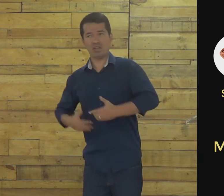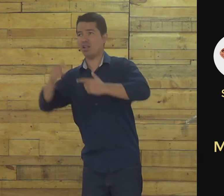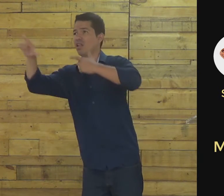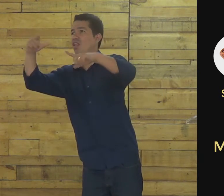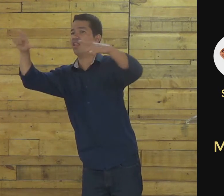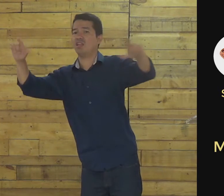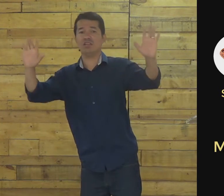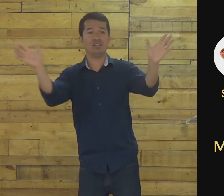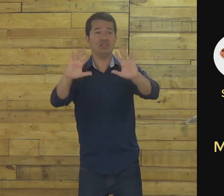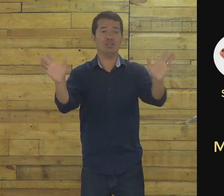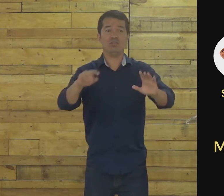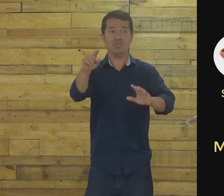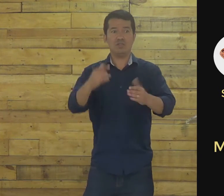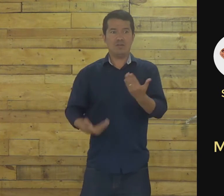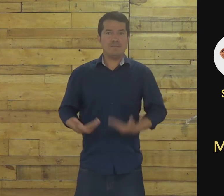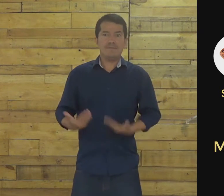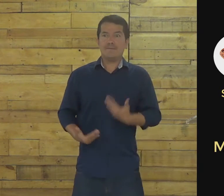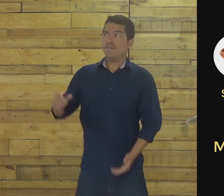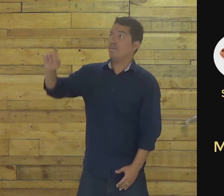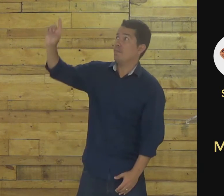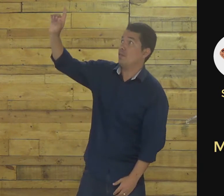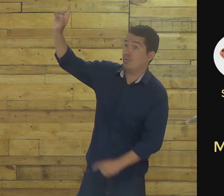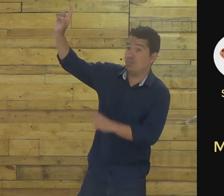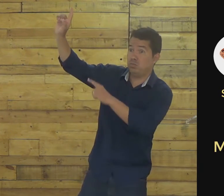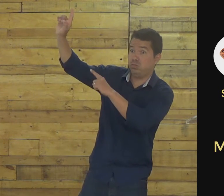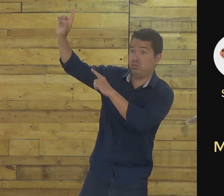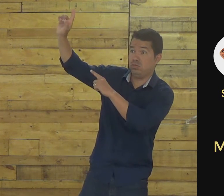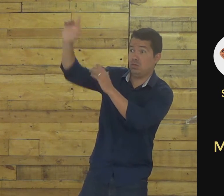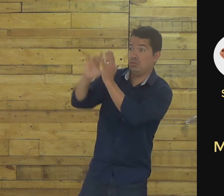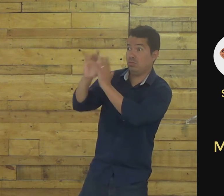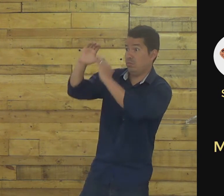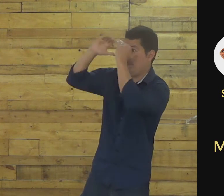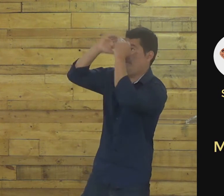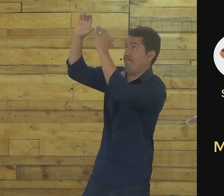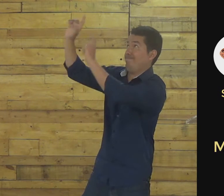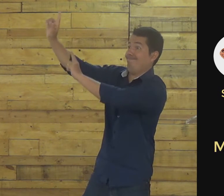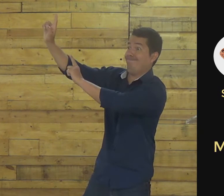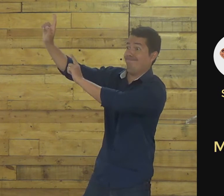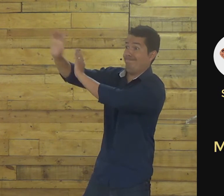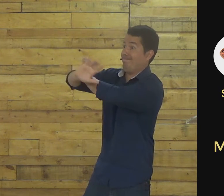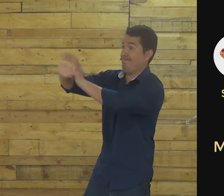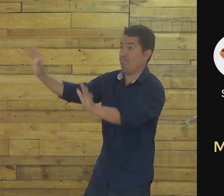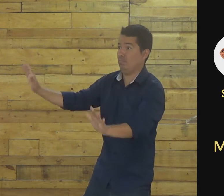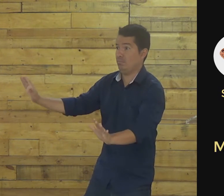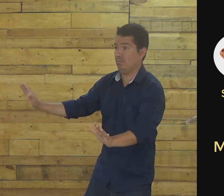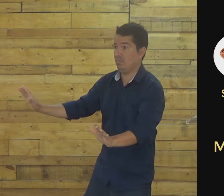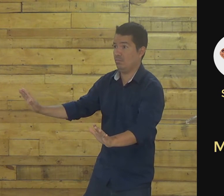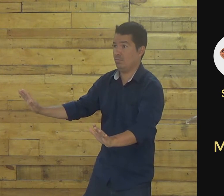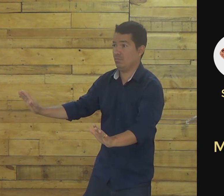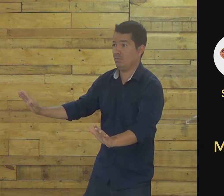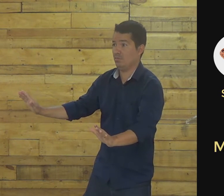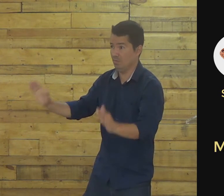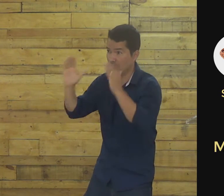serve igreja. Não, você serve a Deus, só a Deus.